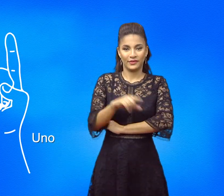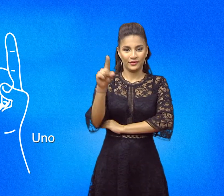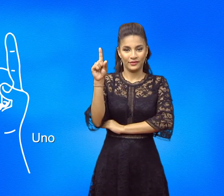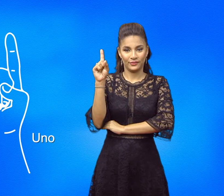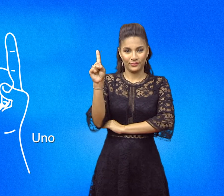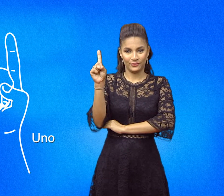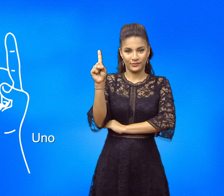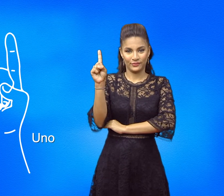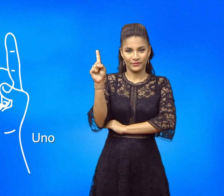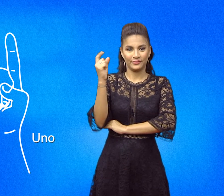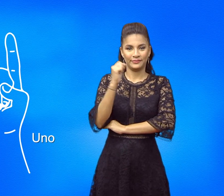1